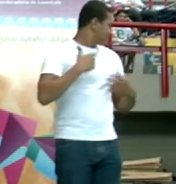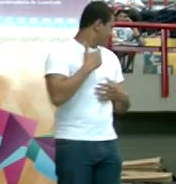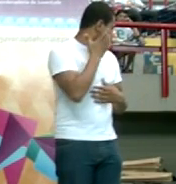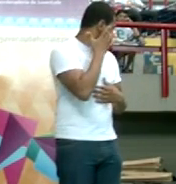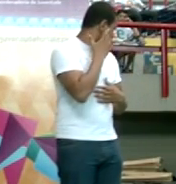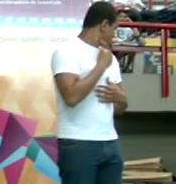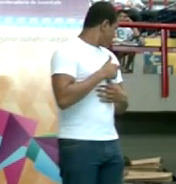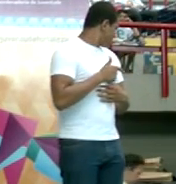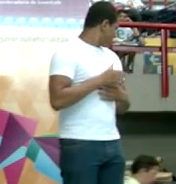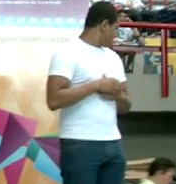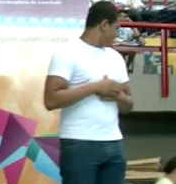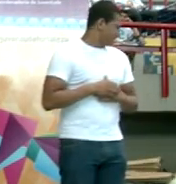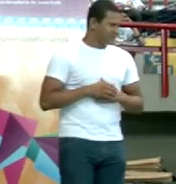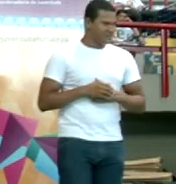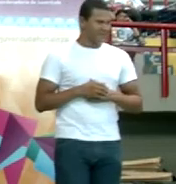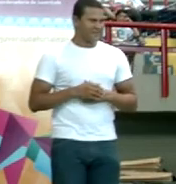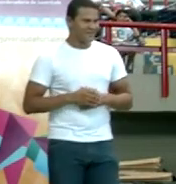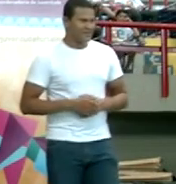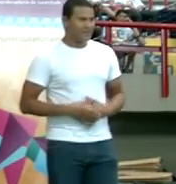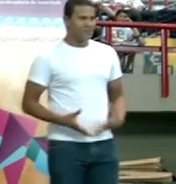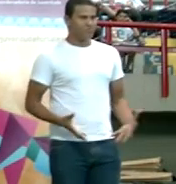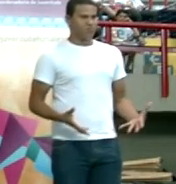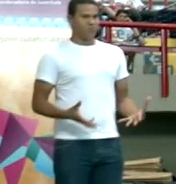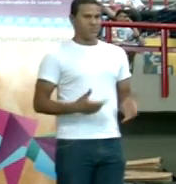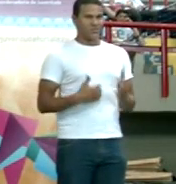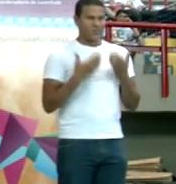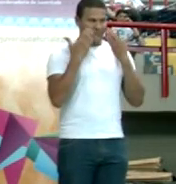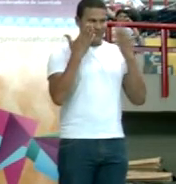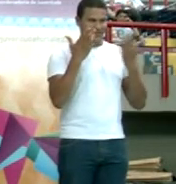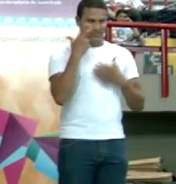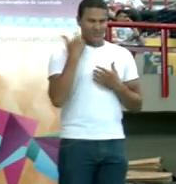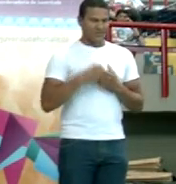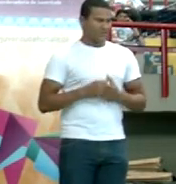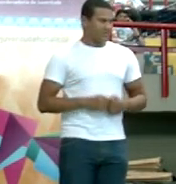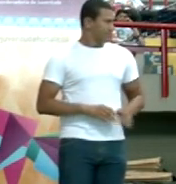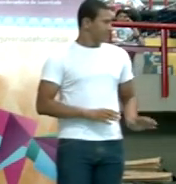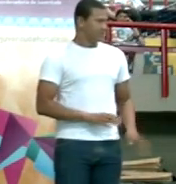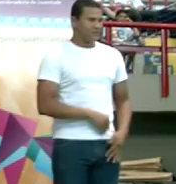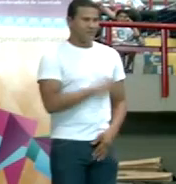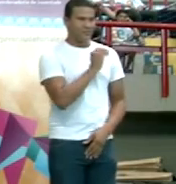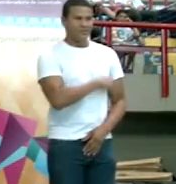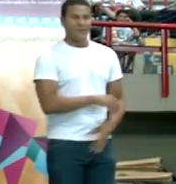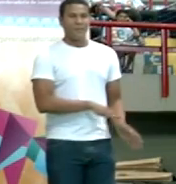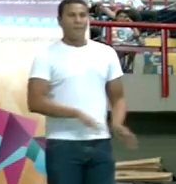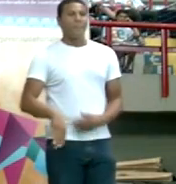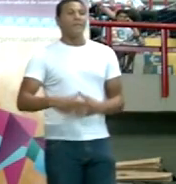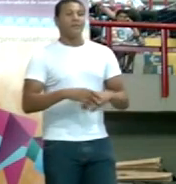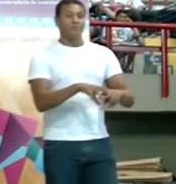da resistência? Esfriar. Qual é o objetivo da resistência?